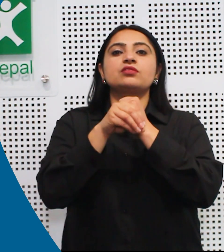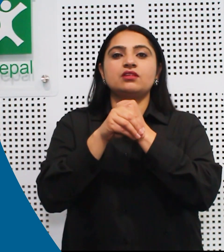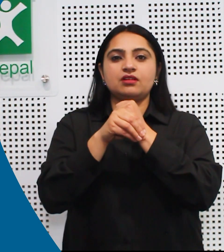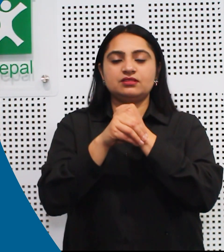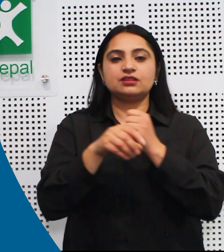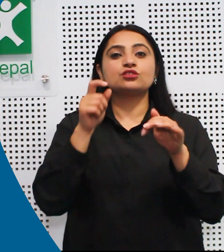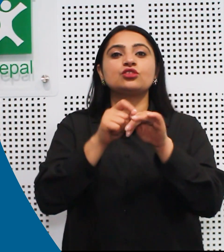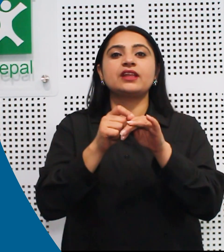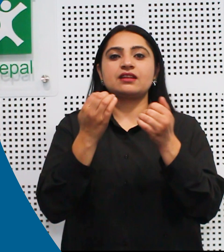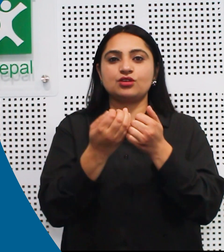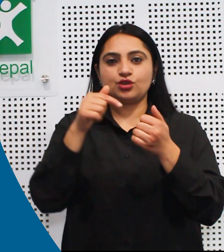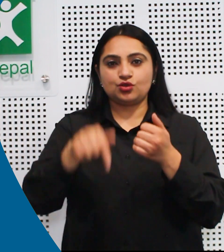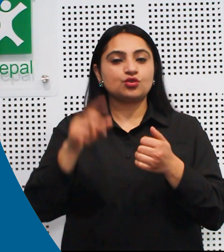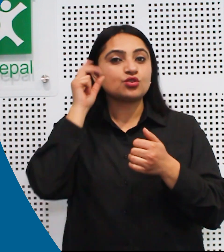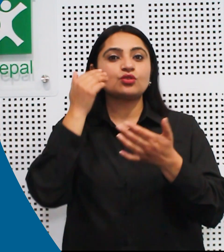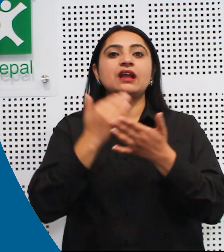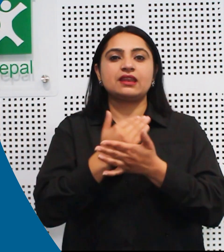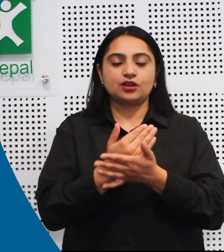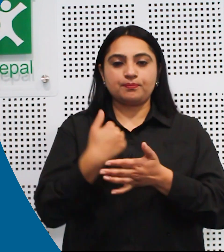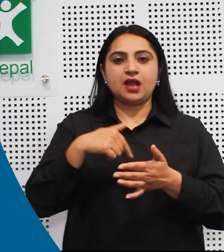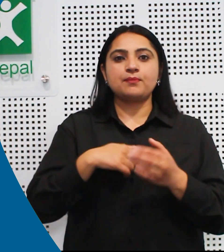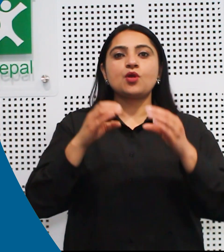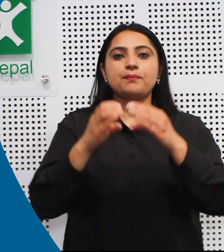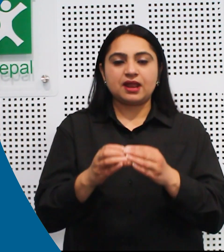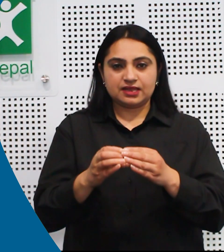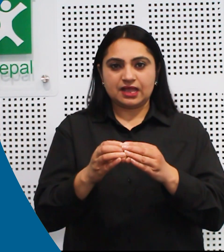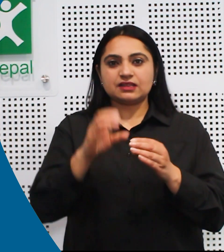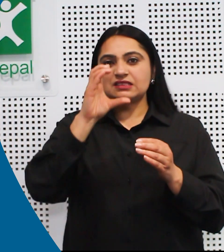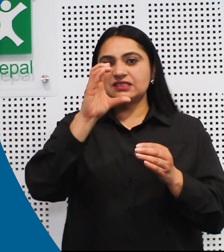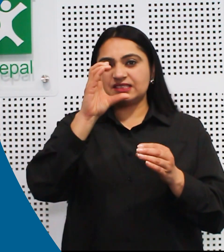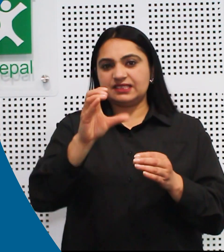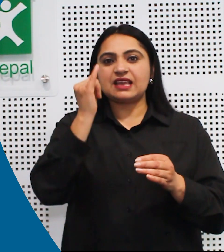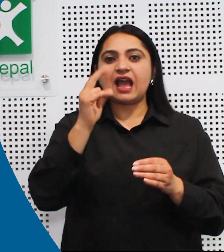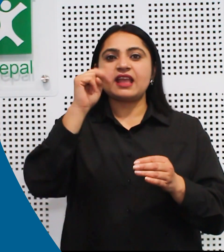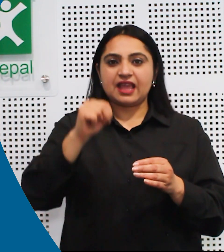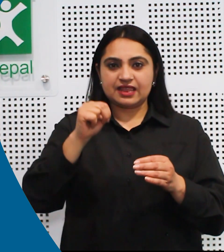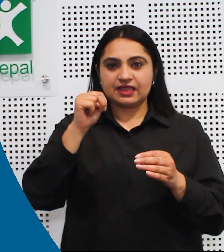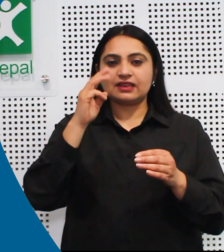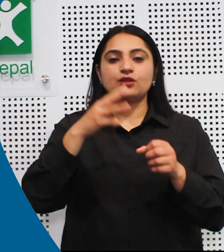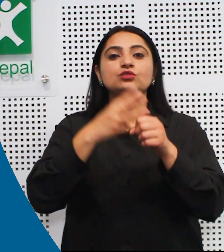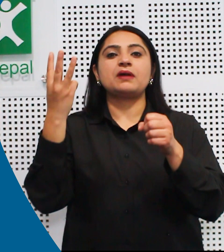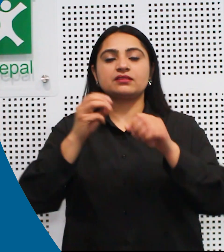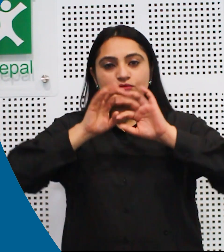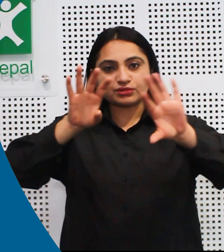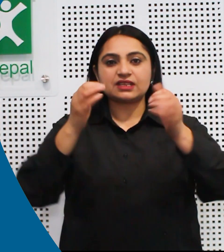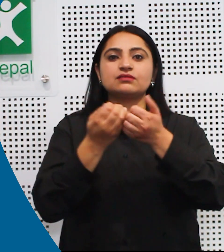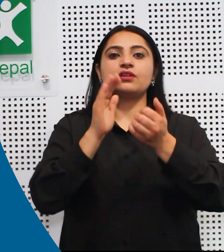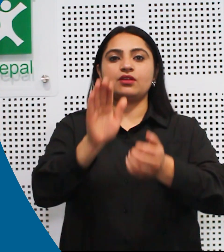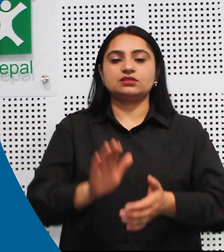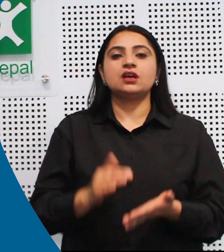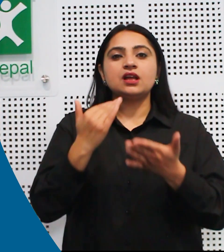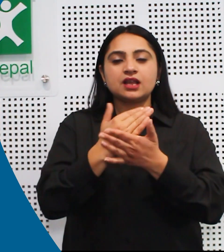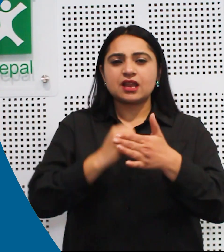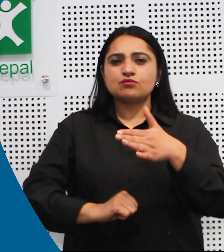अन्तर्गत तयार पारिएको यो रेडियो कार्यक्रम हाम्रो पालिका CINले उत्पादन तथा प्रसारण गरिरहेको छ।